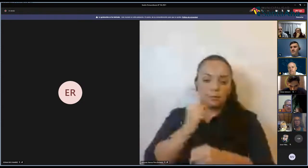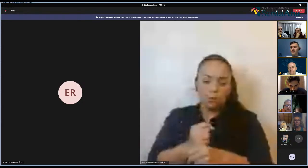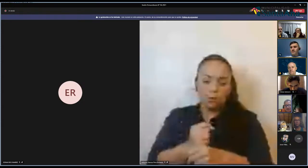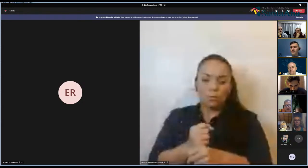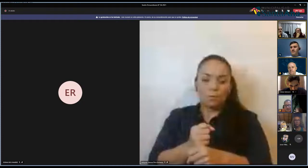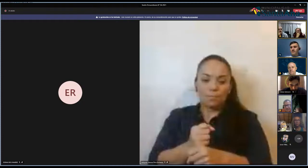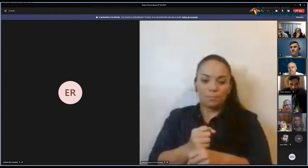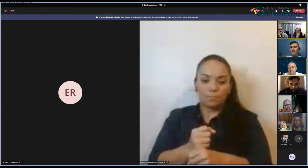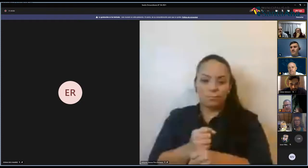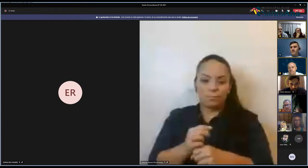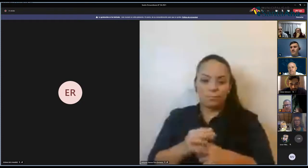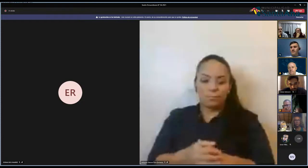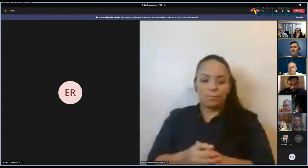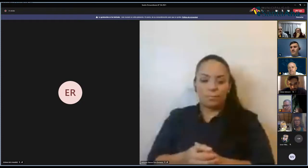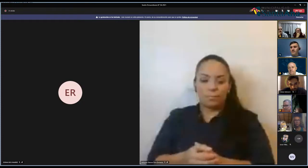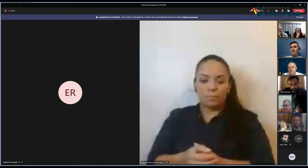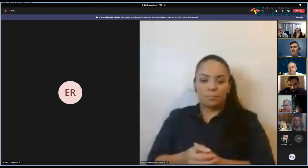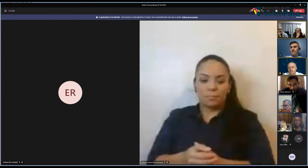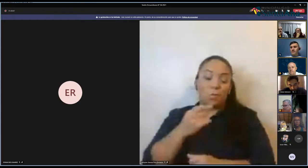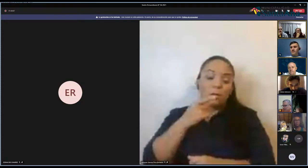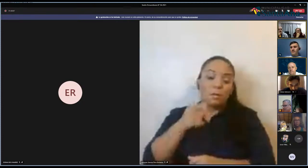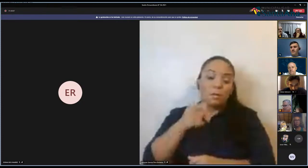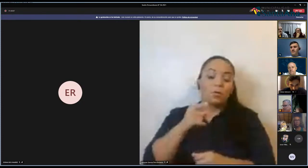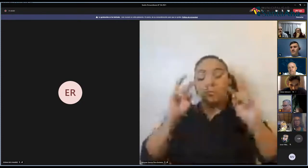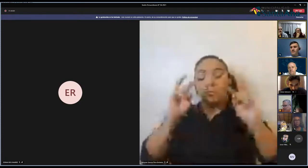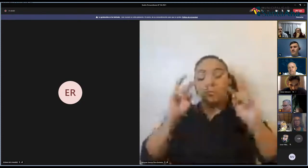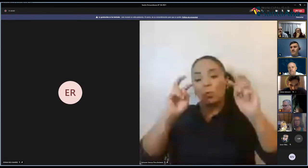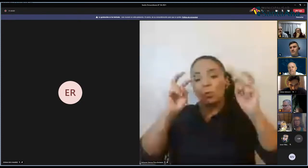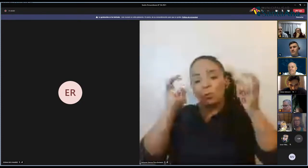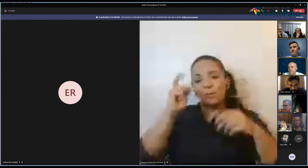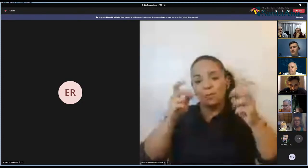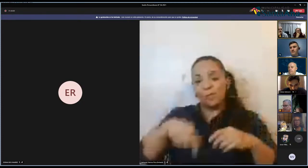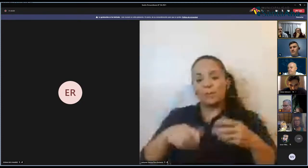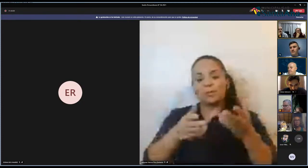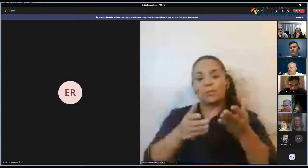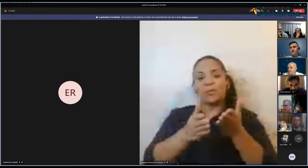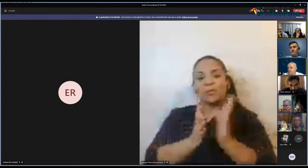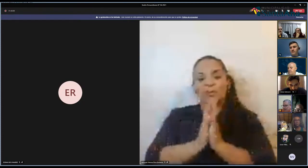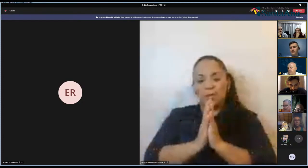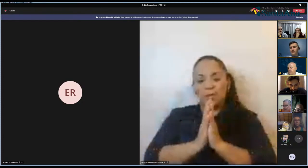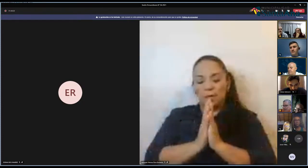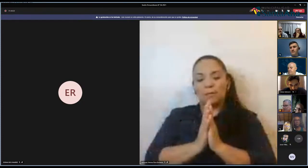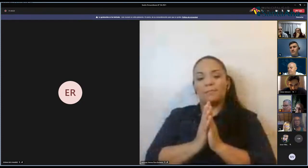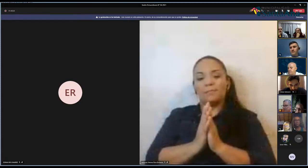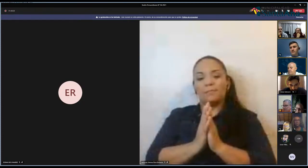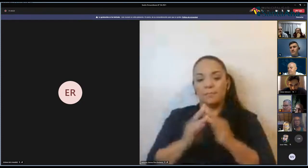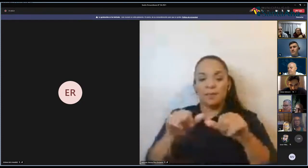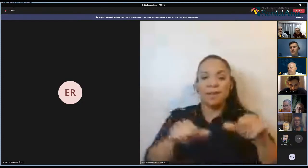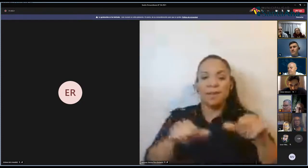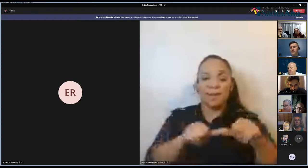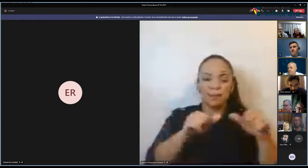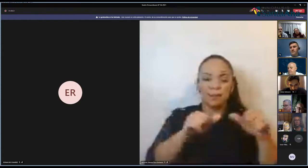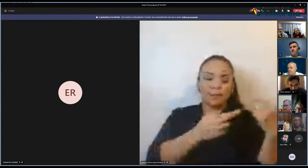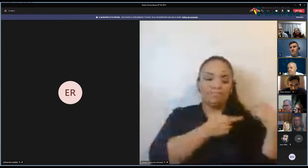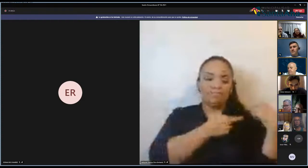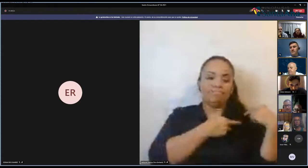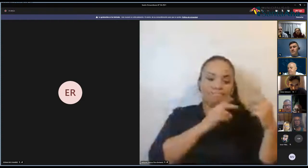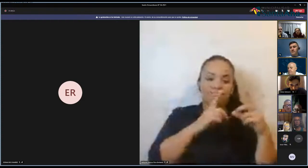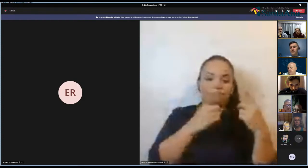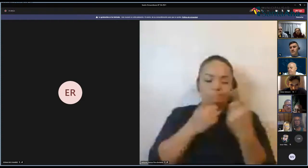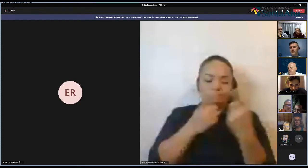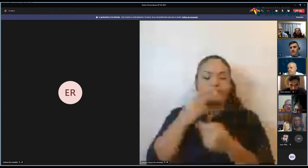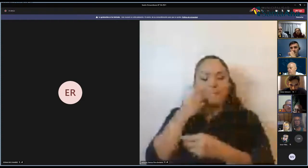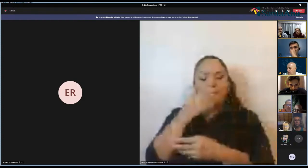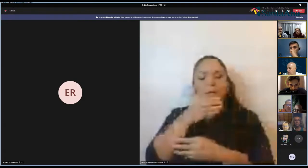sí y como les digo son temas que se deben de solicitar a las áreas correspondientes para que les recomienden a